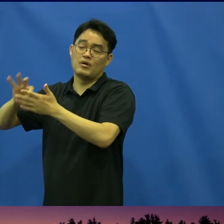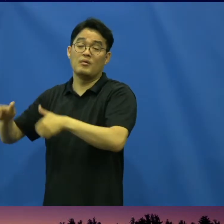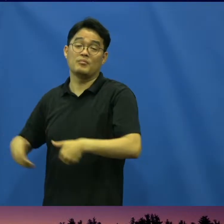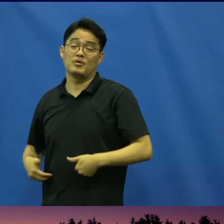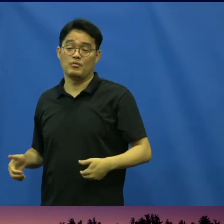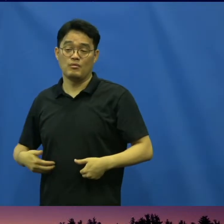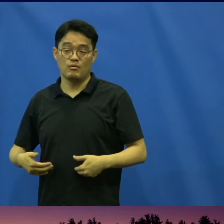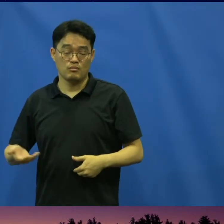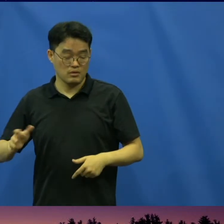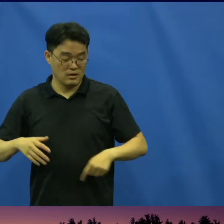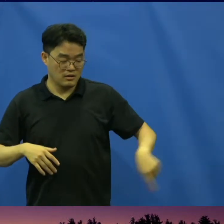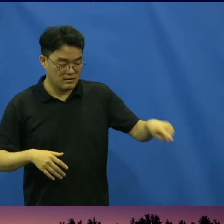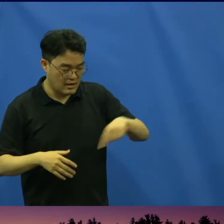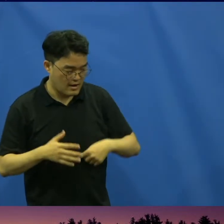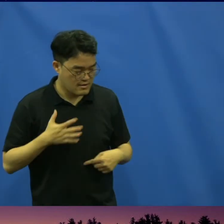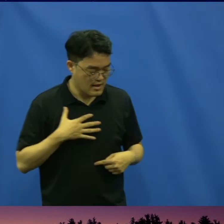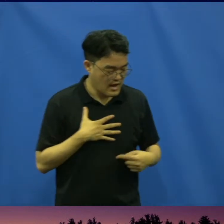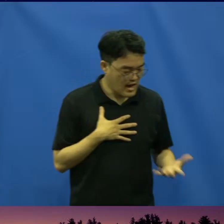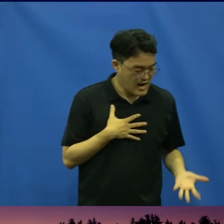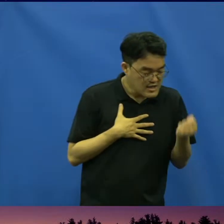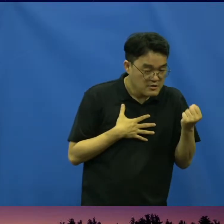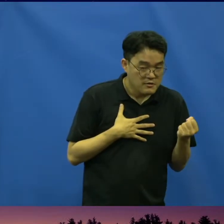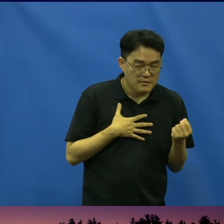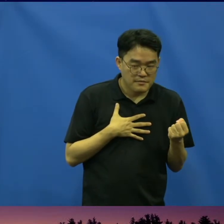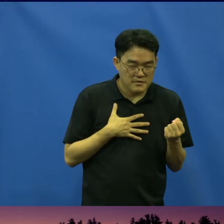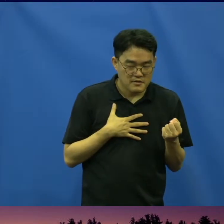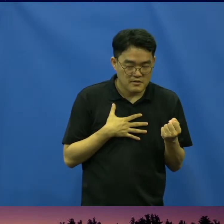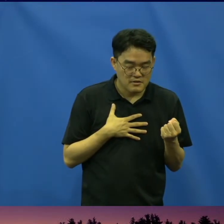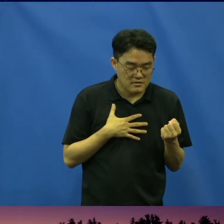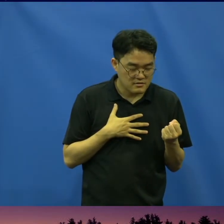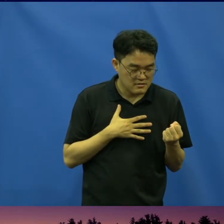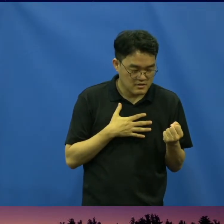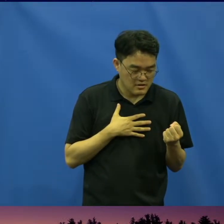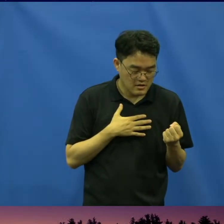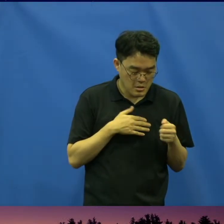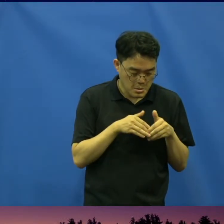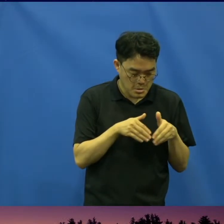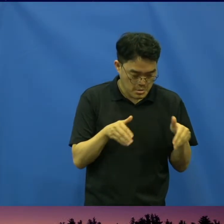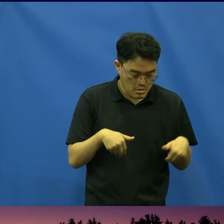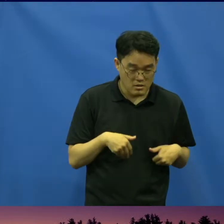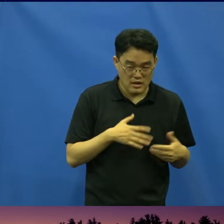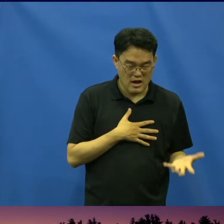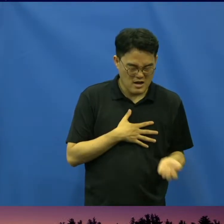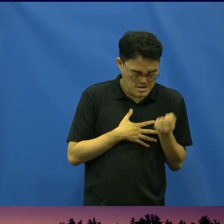아니고 빼앗긴다는 게 없어져 버린다는 거예요. 아끼면 뭐 된다 그러잖아요.